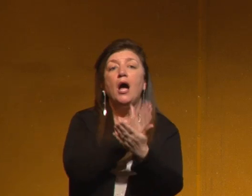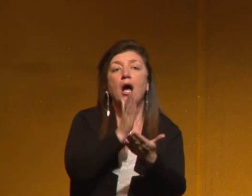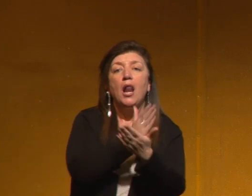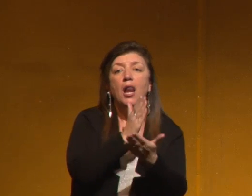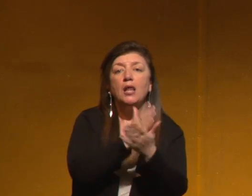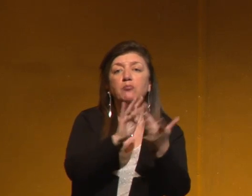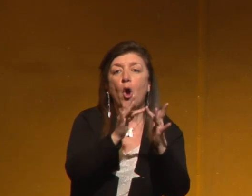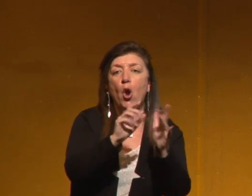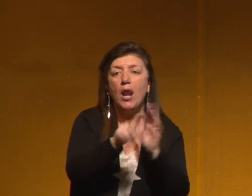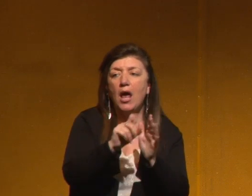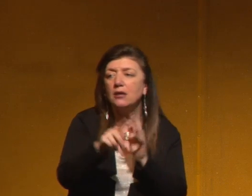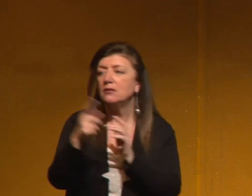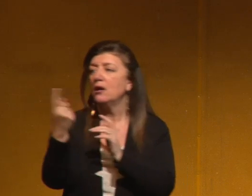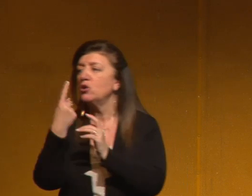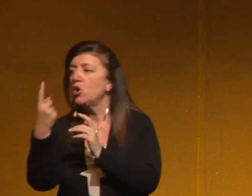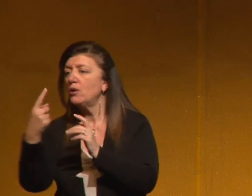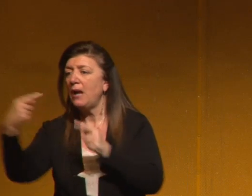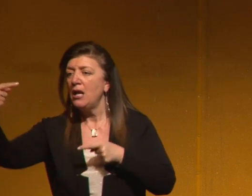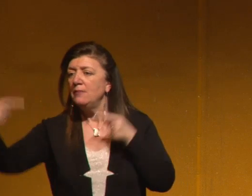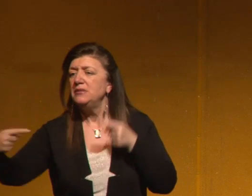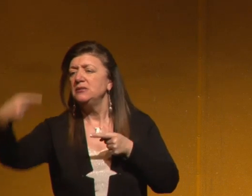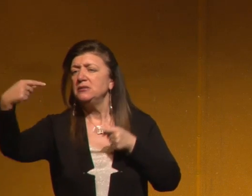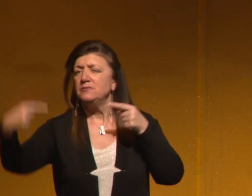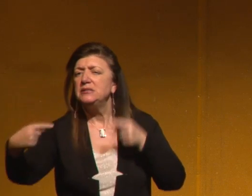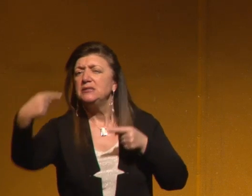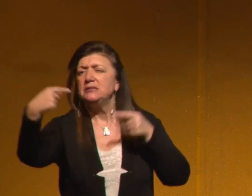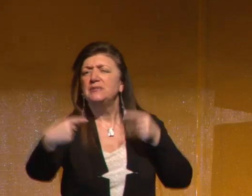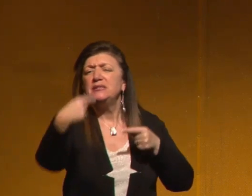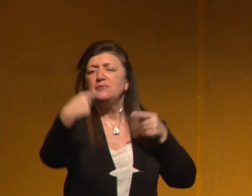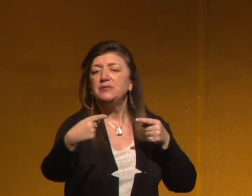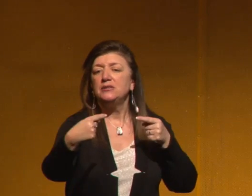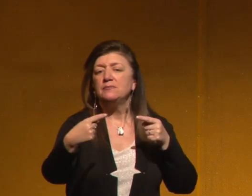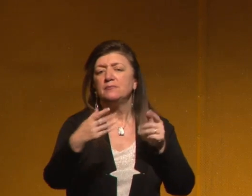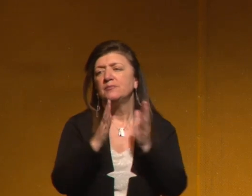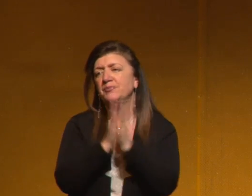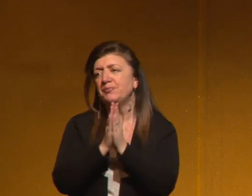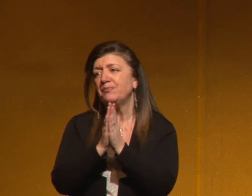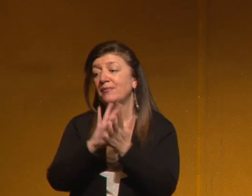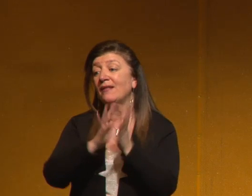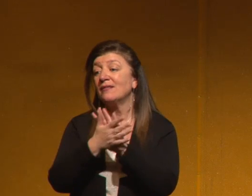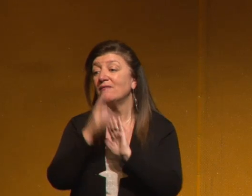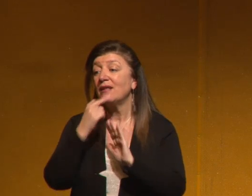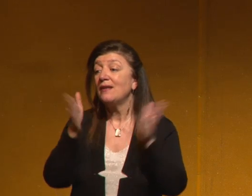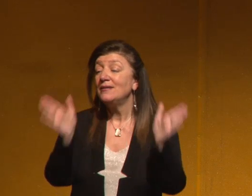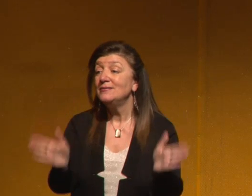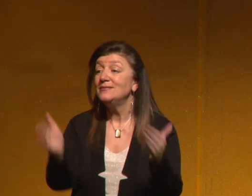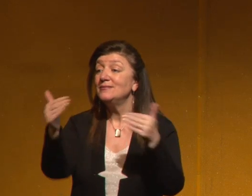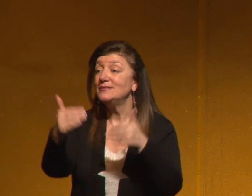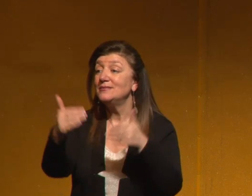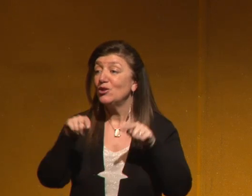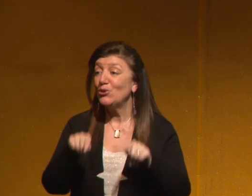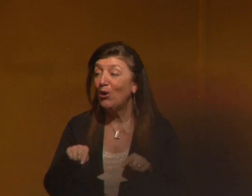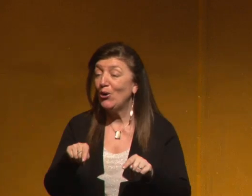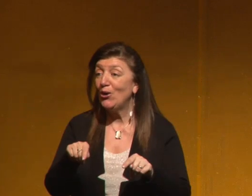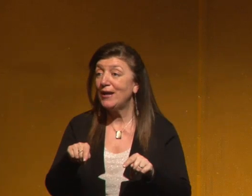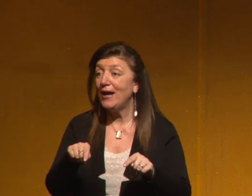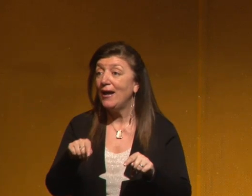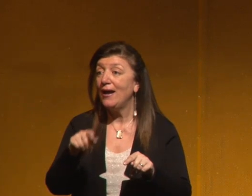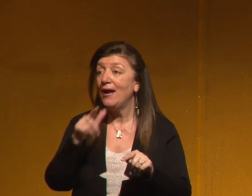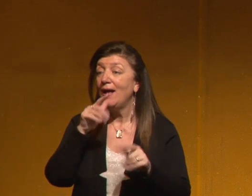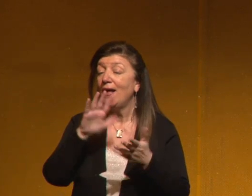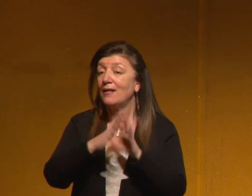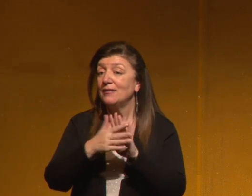competere tutti in un settore che come se potessimo rassegnarci